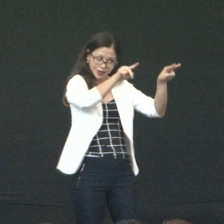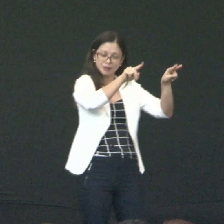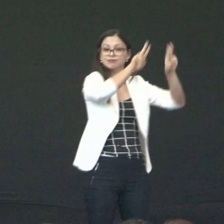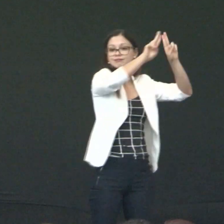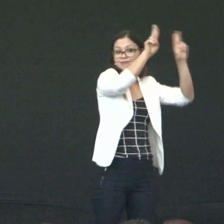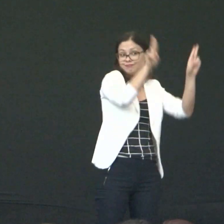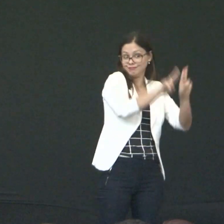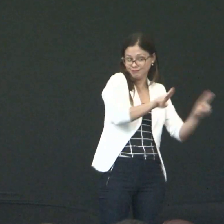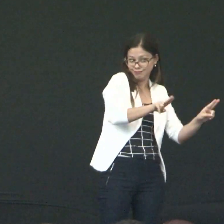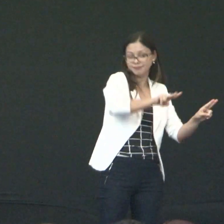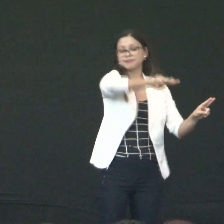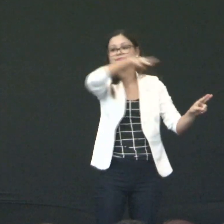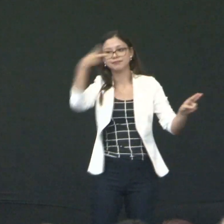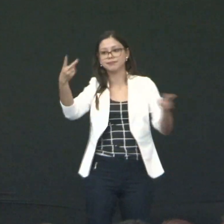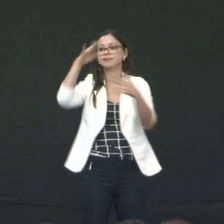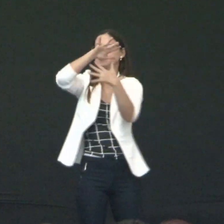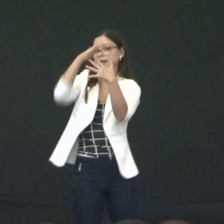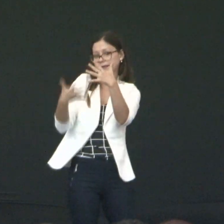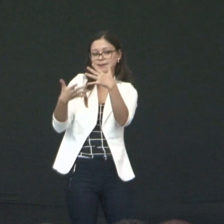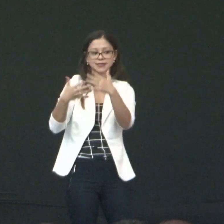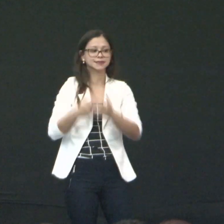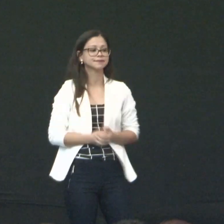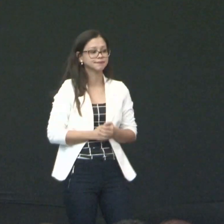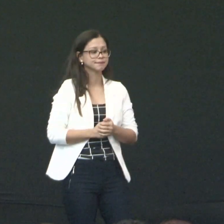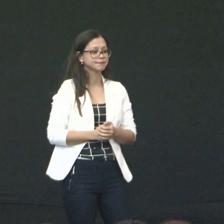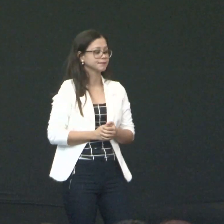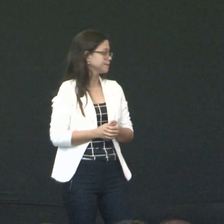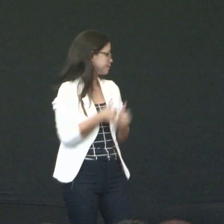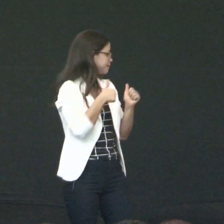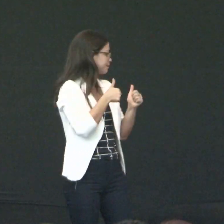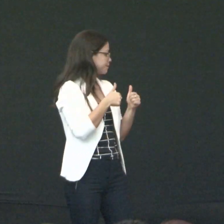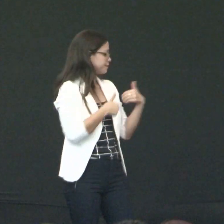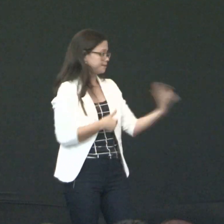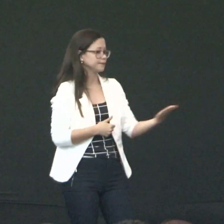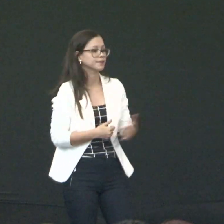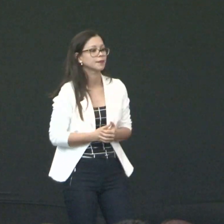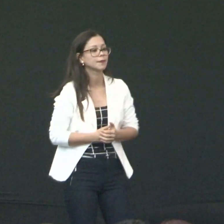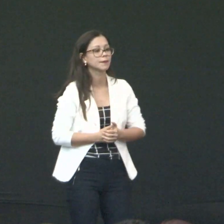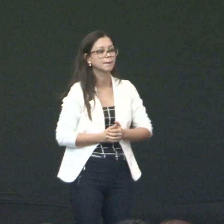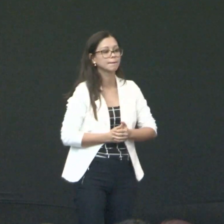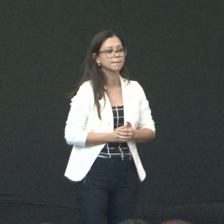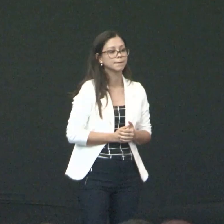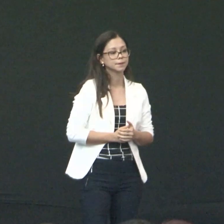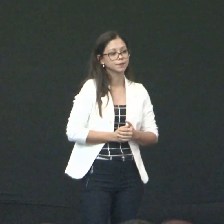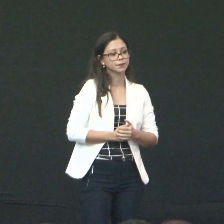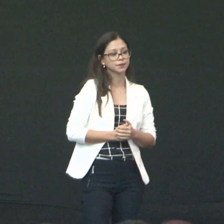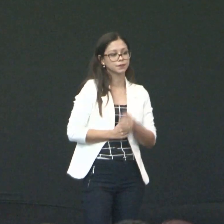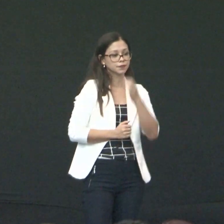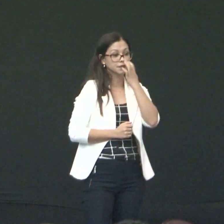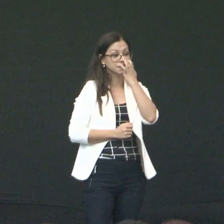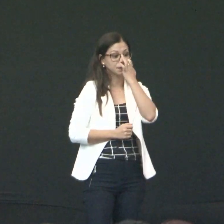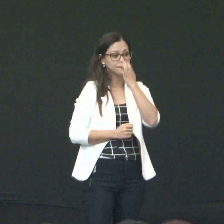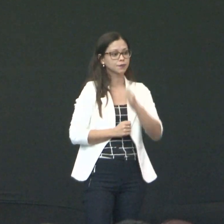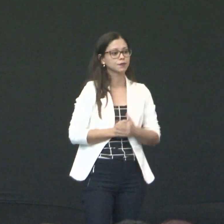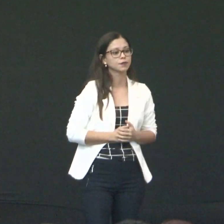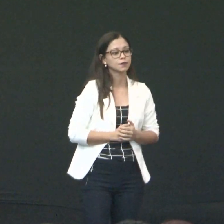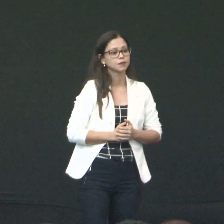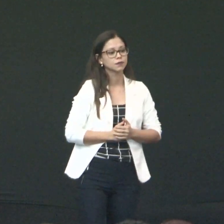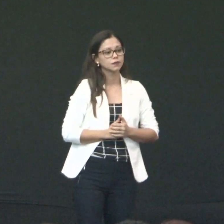sinais, uma língua de sinais internacional e outra língua de sinais brasileira, porém da mesma modalidade.